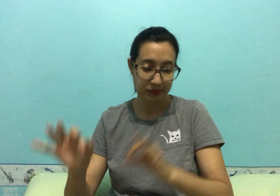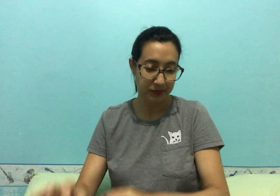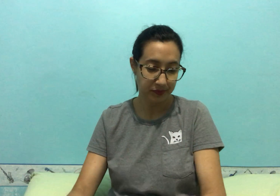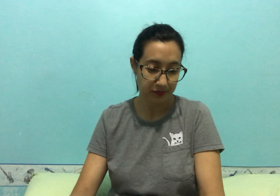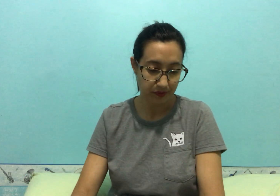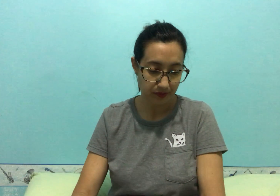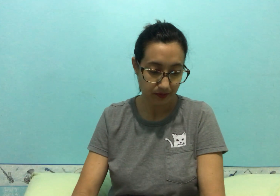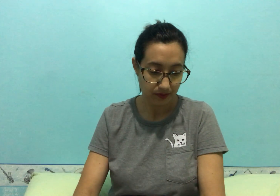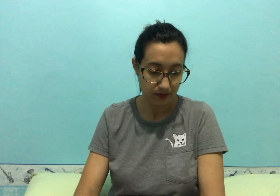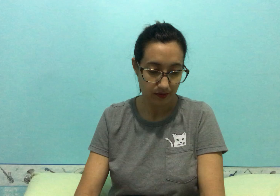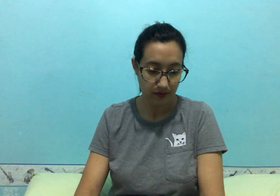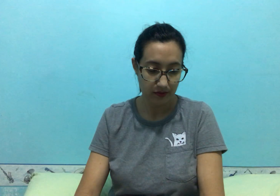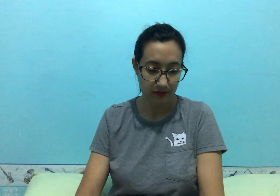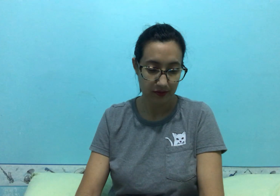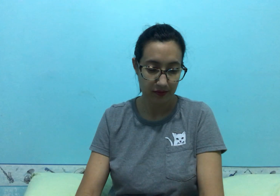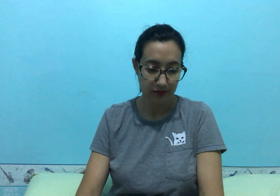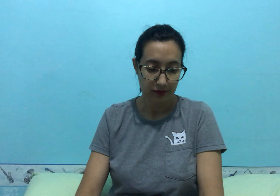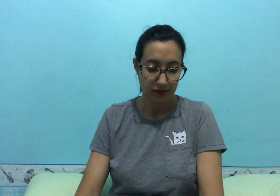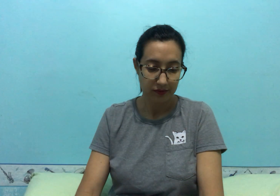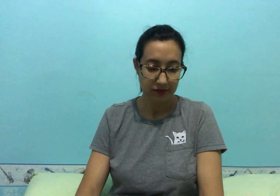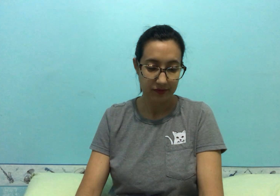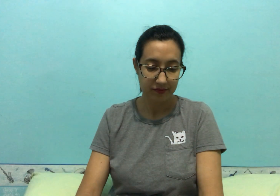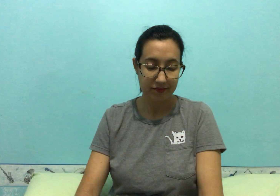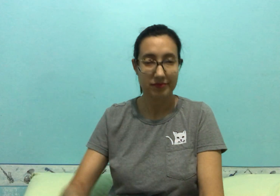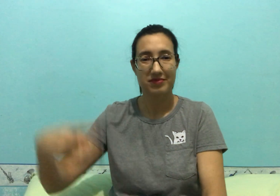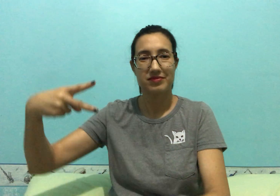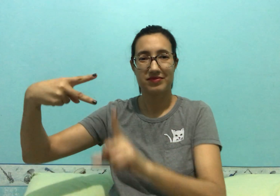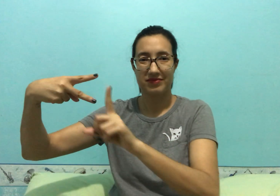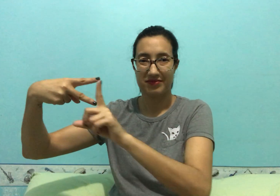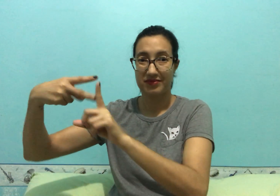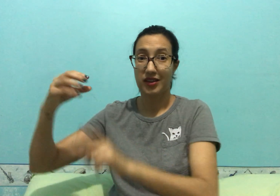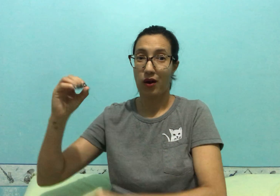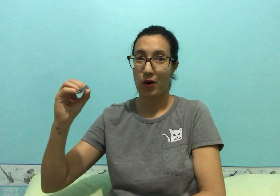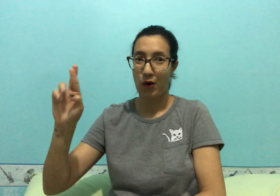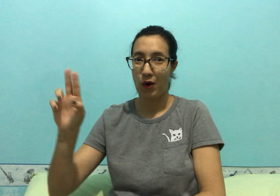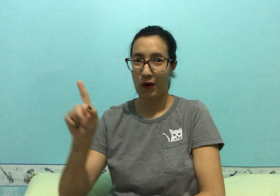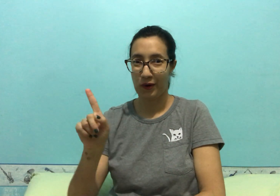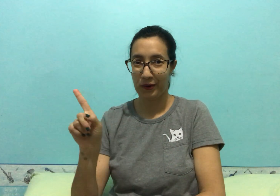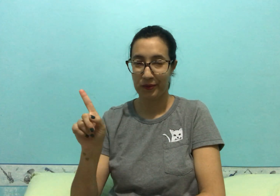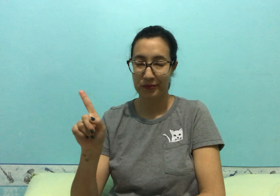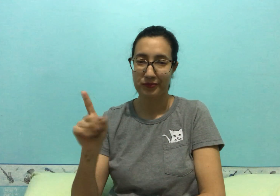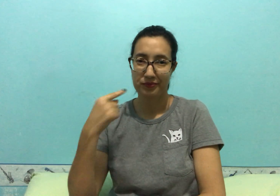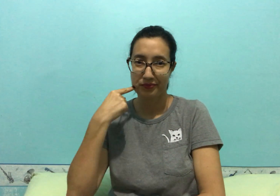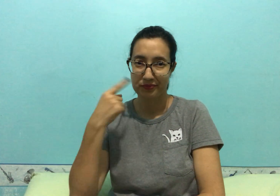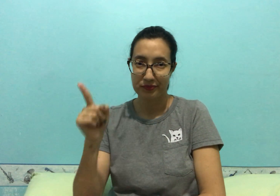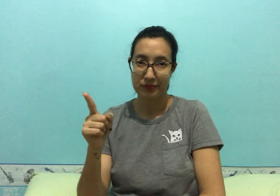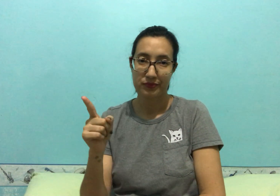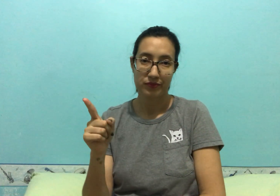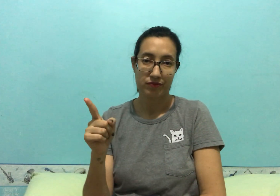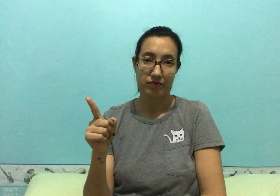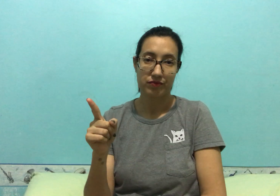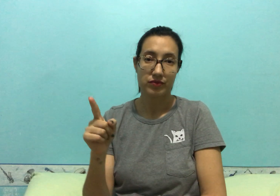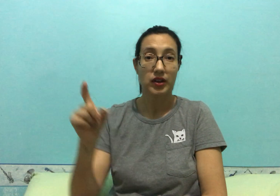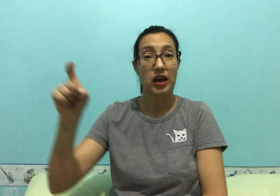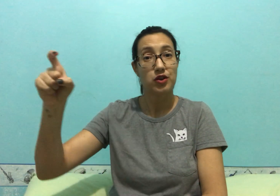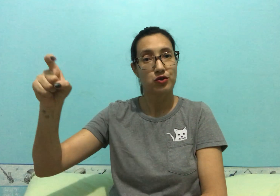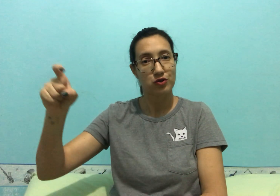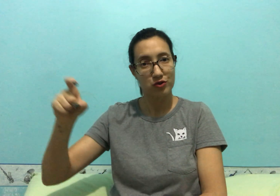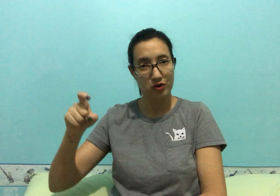aqui agora na OR, quando a gente faz uma função OR do x com 1, vai sair